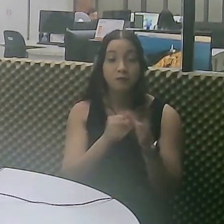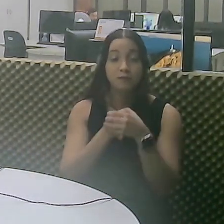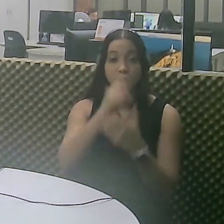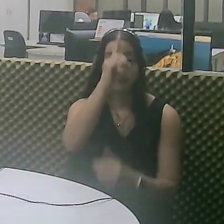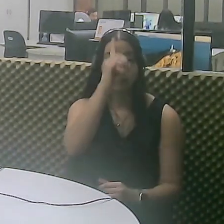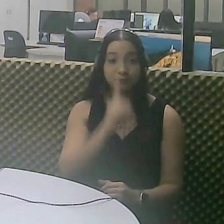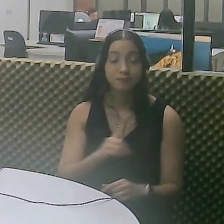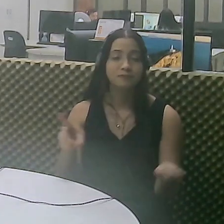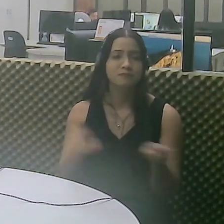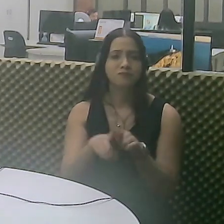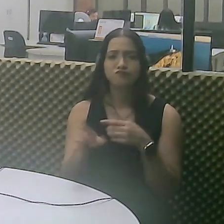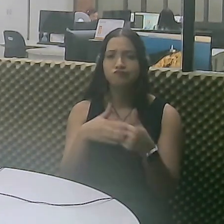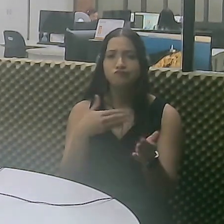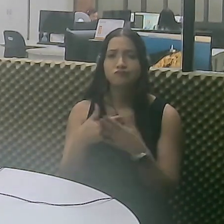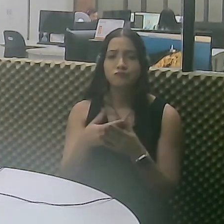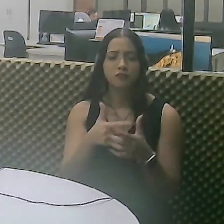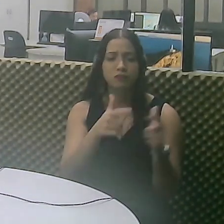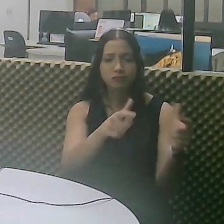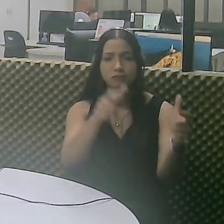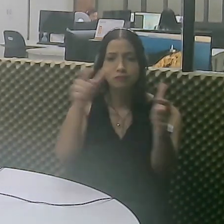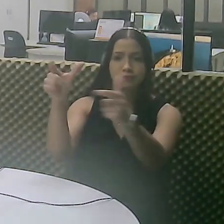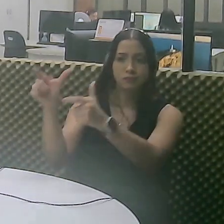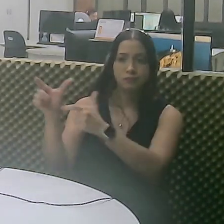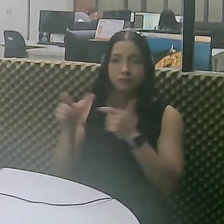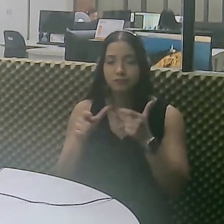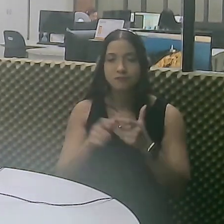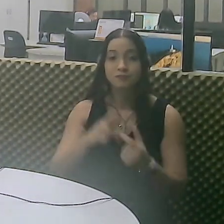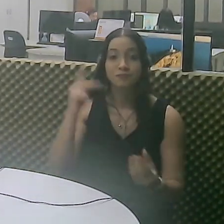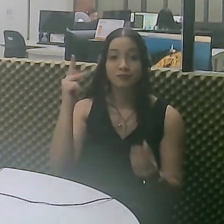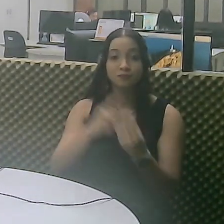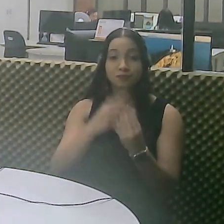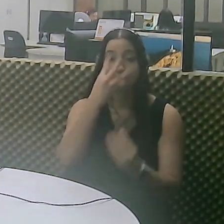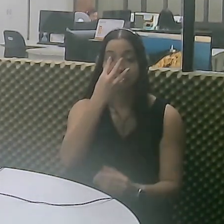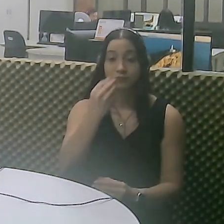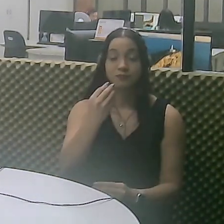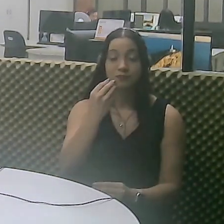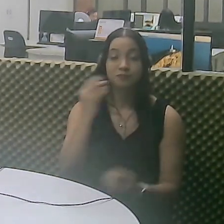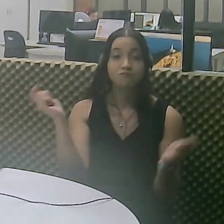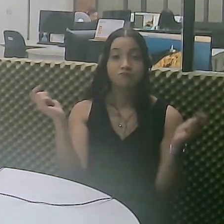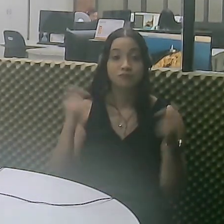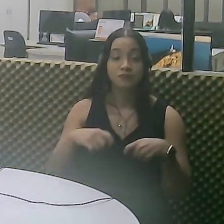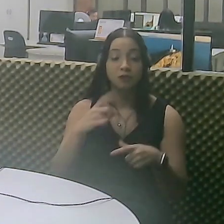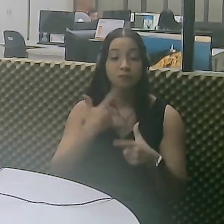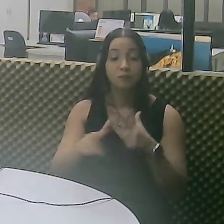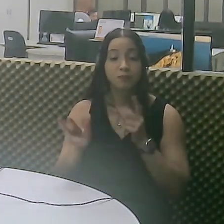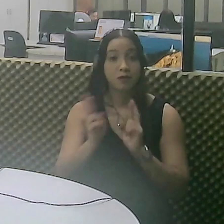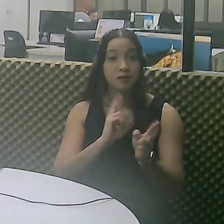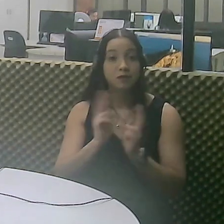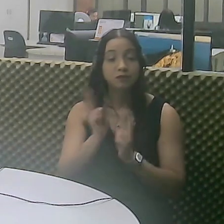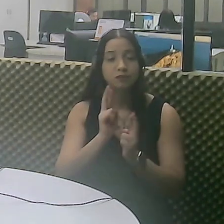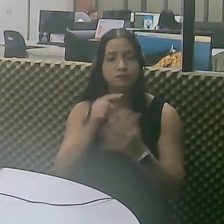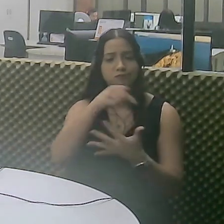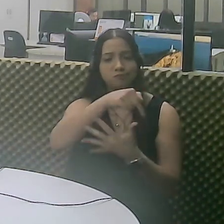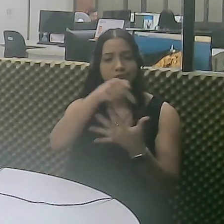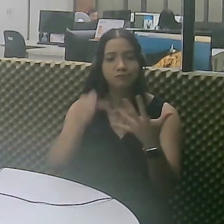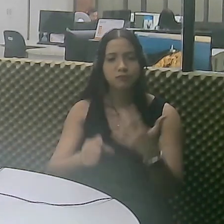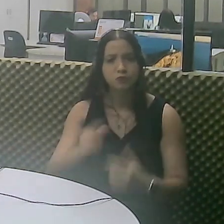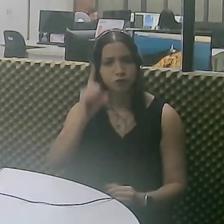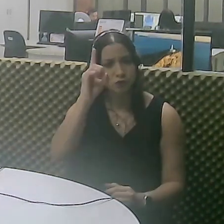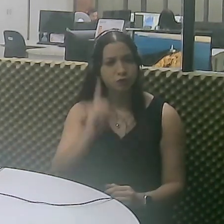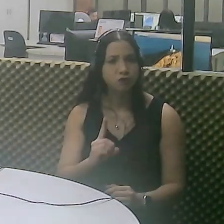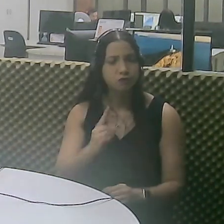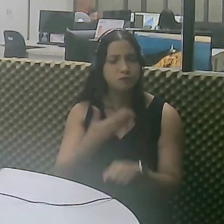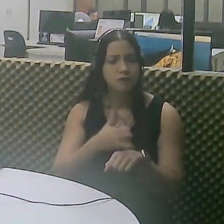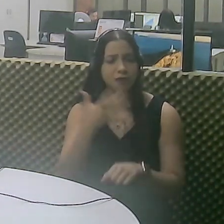direitos, independentemente de sua localização. O Procon Móvel possibilita que os cidadãos resolvam questões relacionadas aos seus direitos de